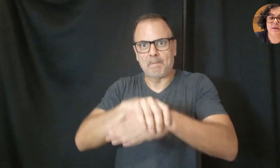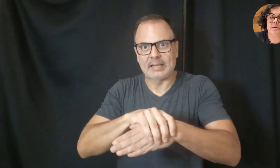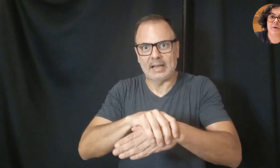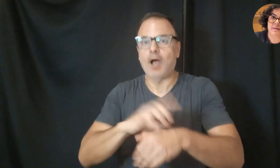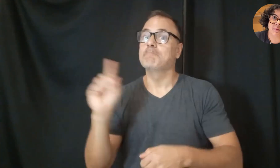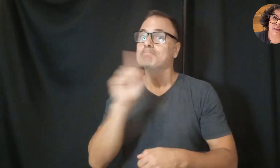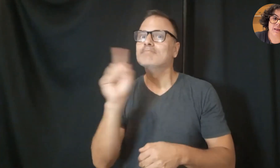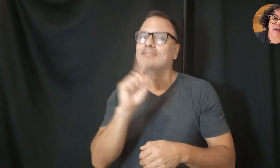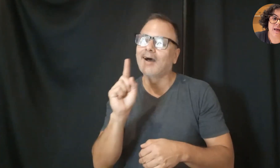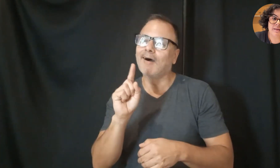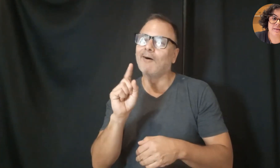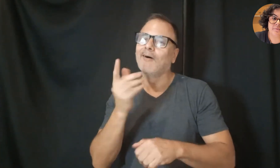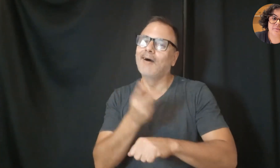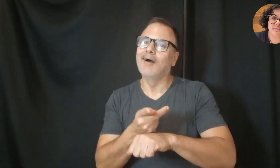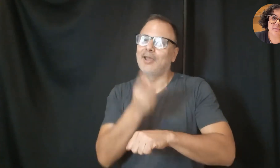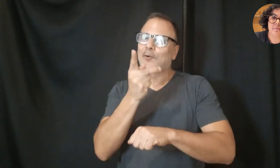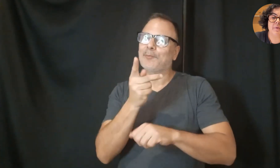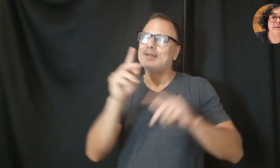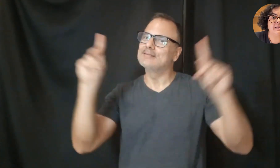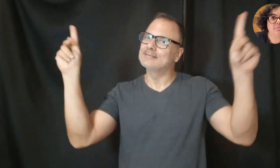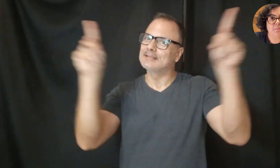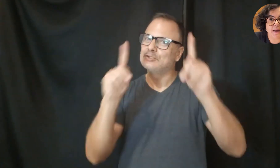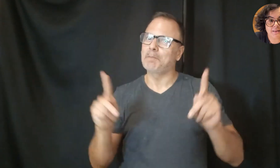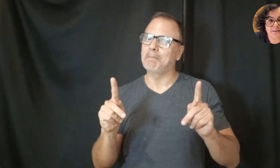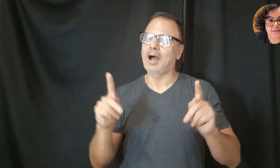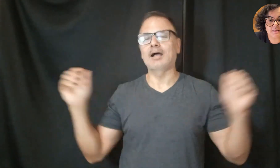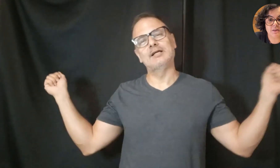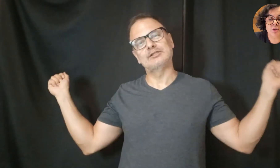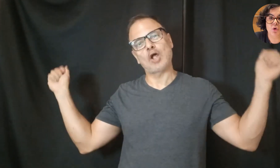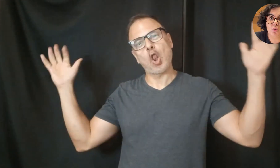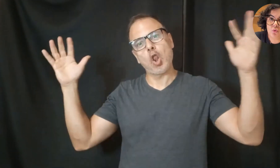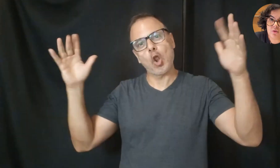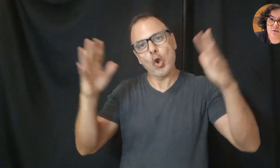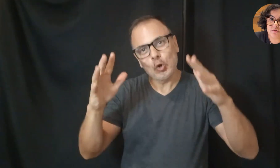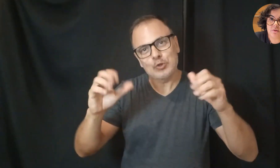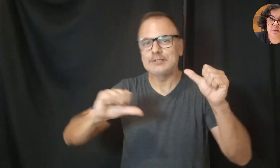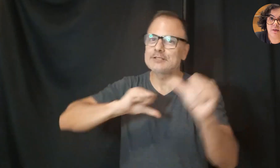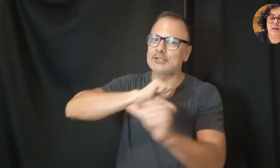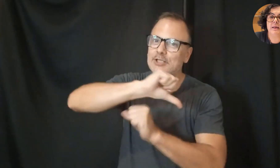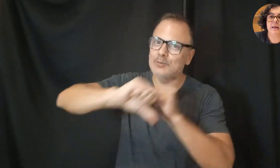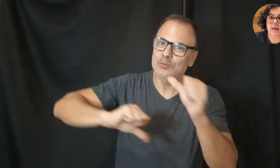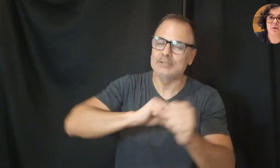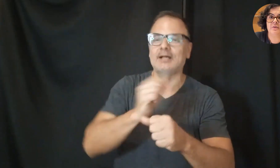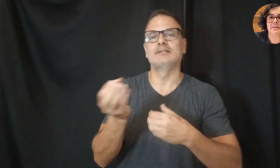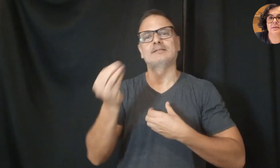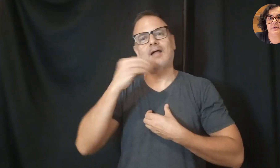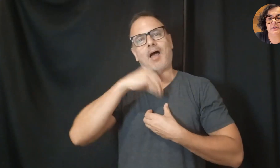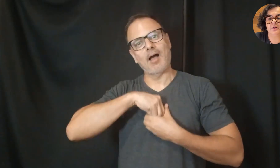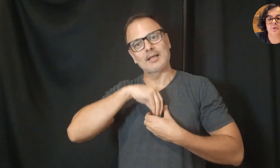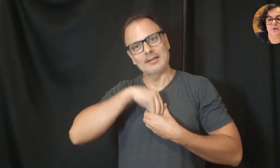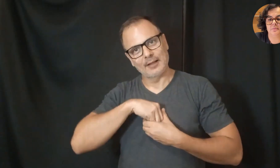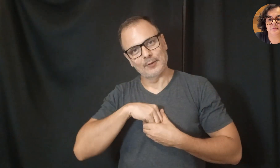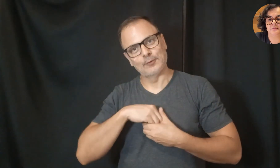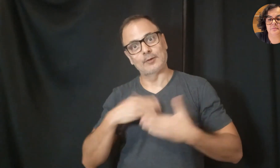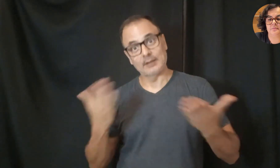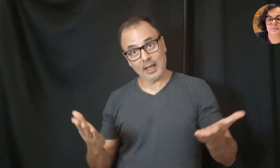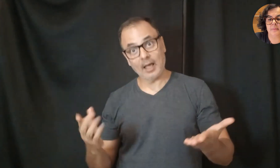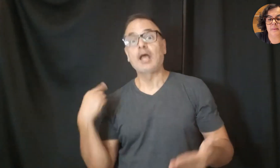em bens materiais, mas em paz, luz e renovação interior.